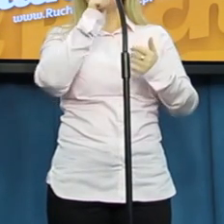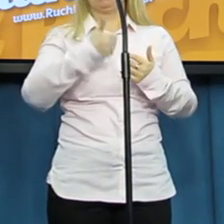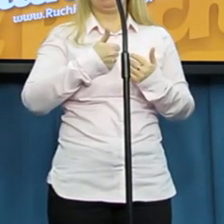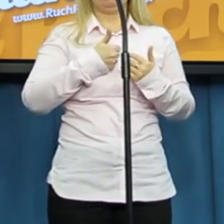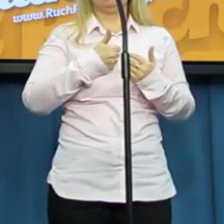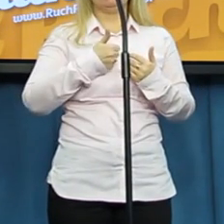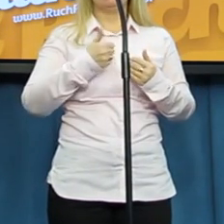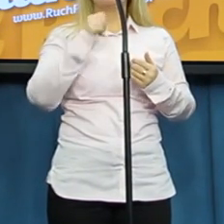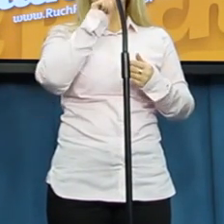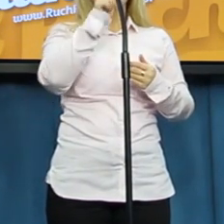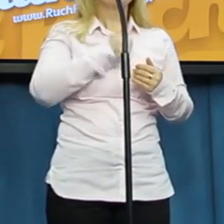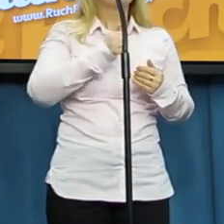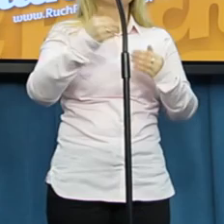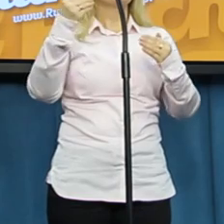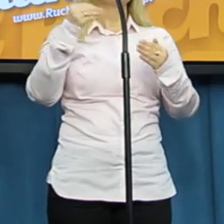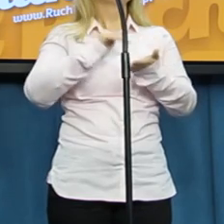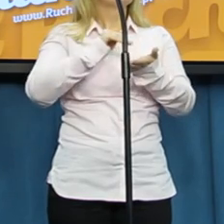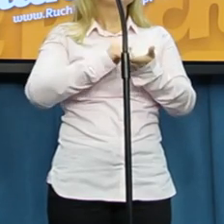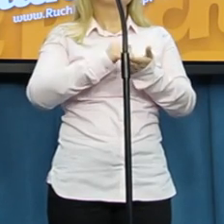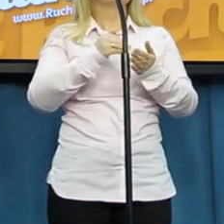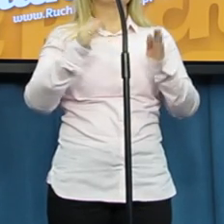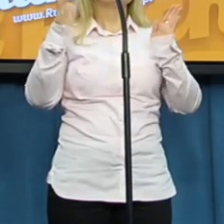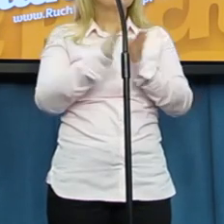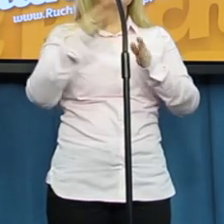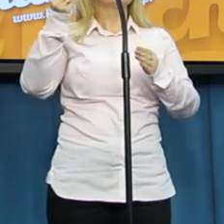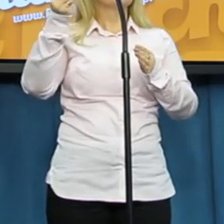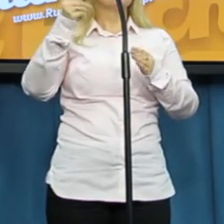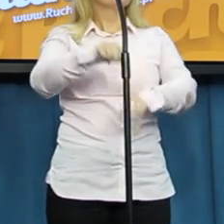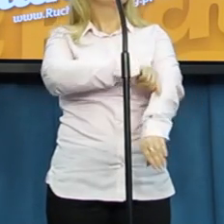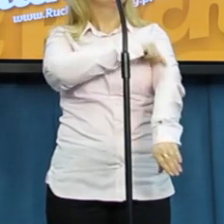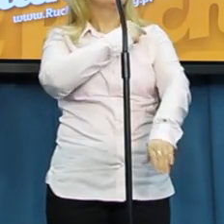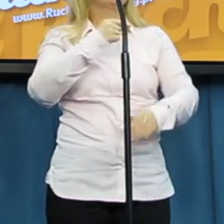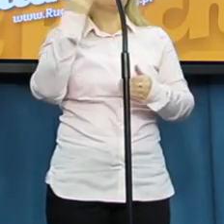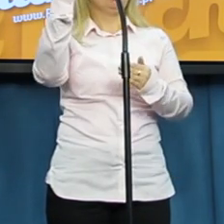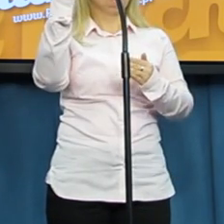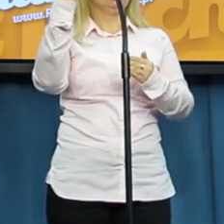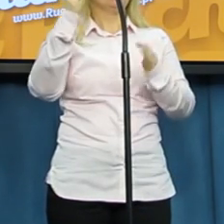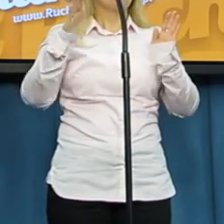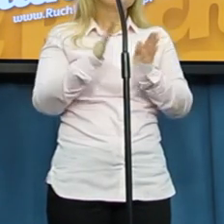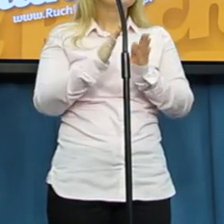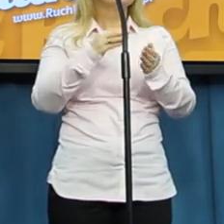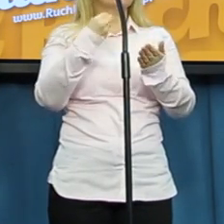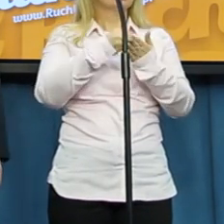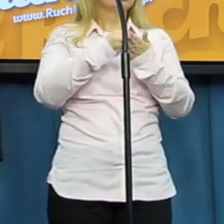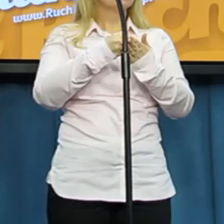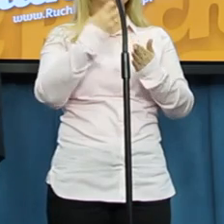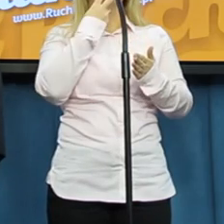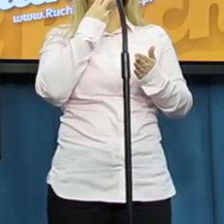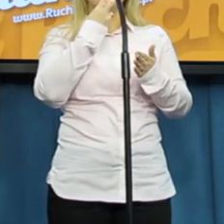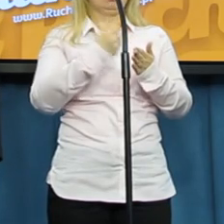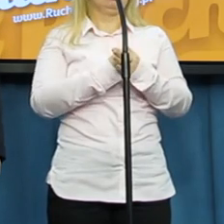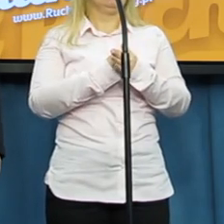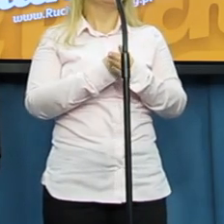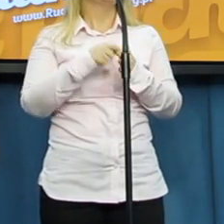redukcji kosztów finansowania długu publicznego. Potrzebuje znacznego obniżenia cen energii, potrzebuje obniżenia